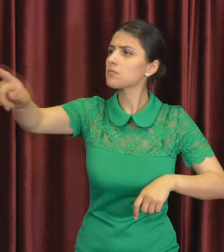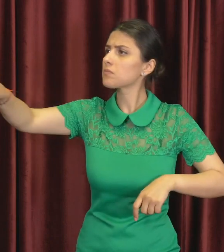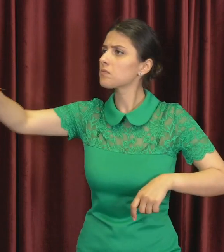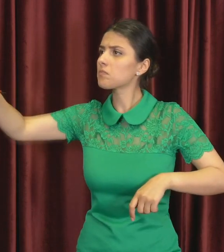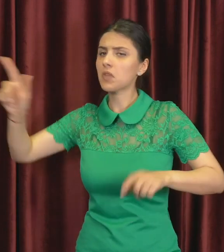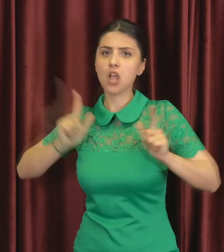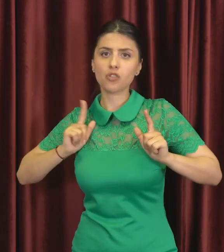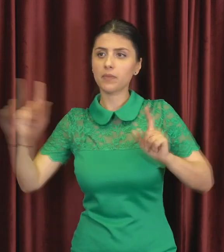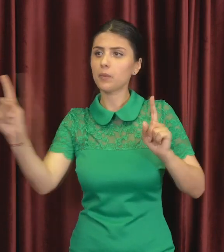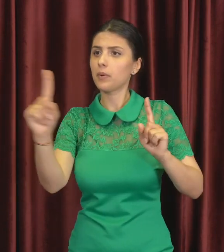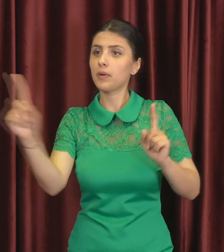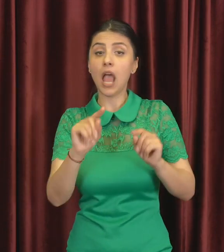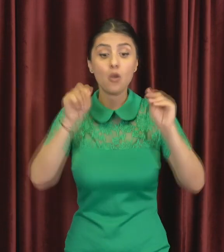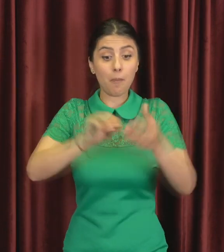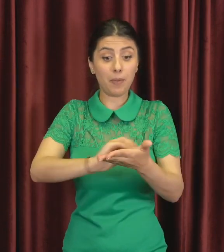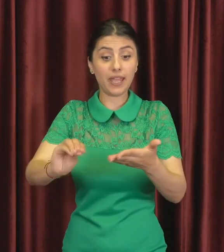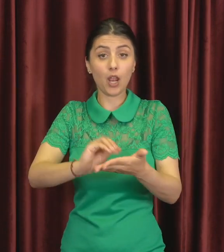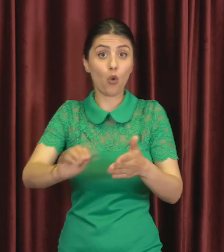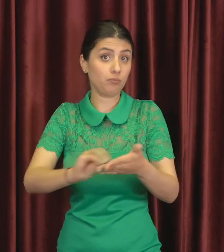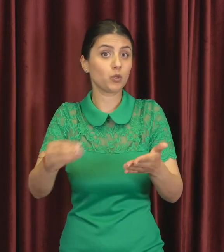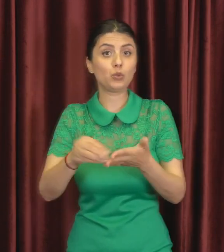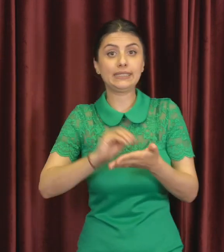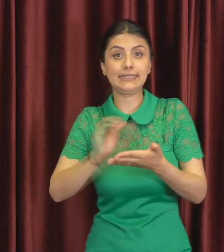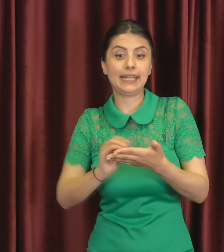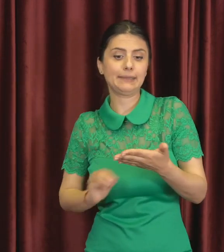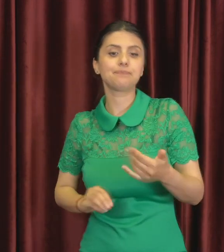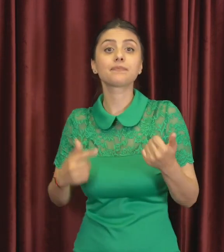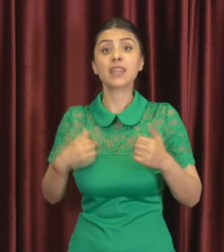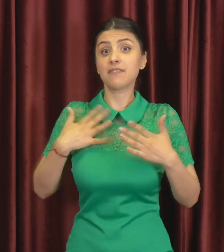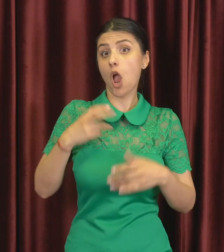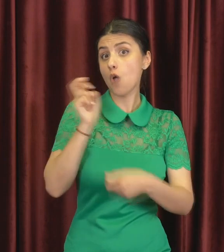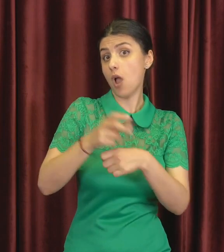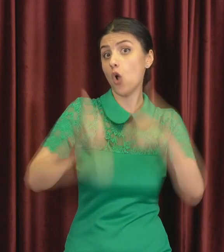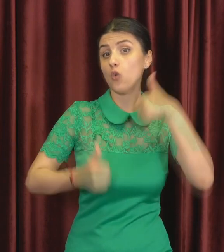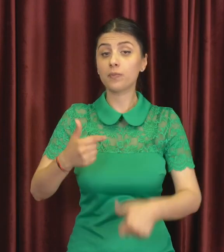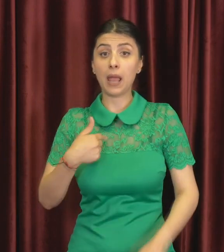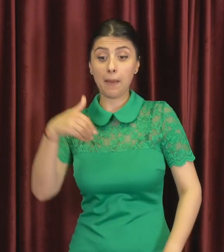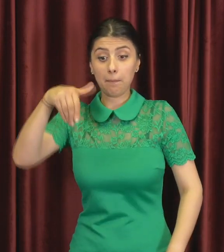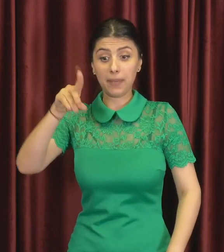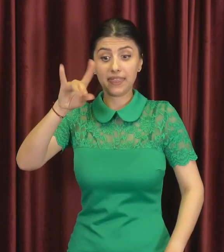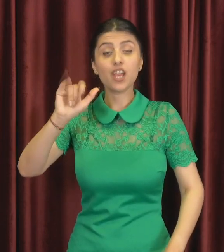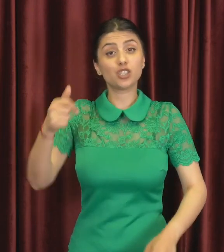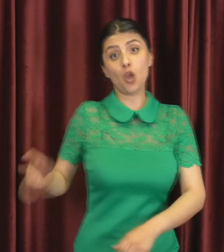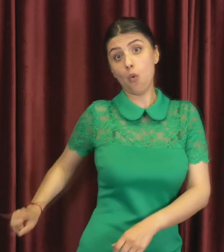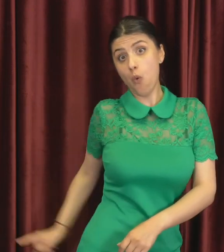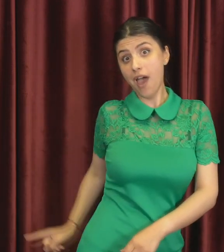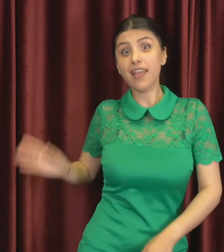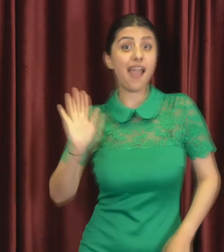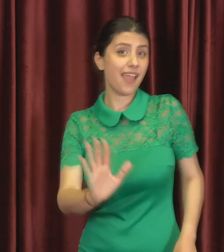biroul de înscrieri. Vreau să mă înscriu în concurs! Acum! Minda și Coada ei! Cea mai tare